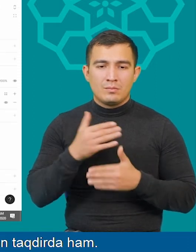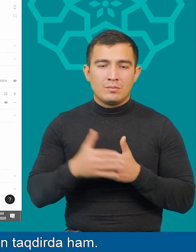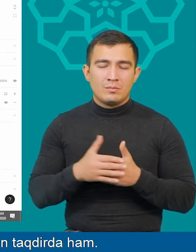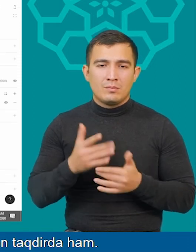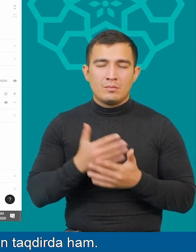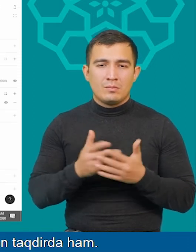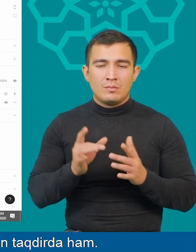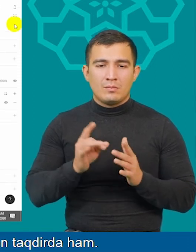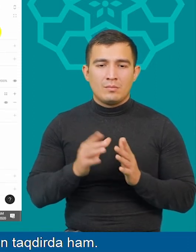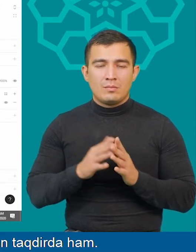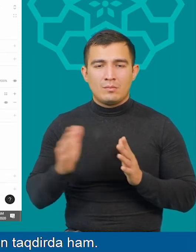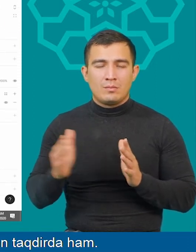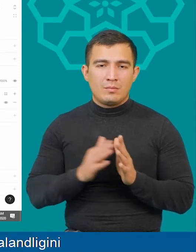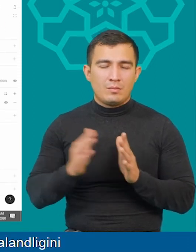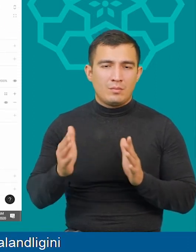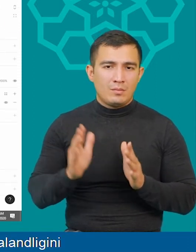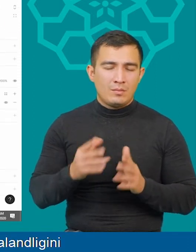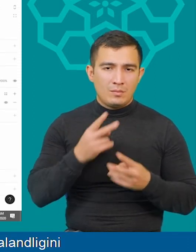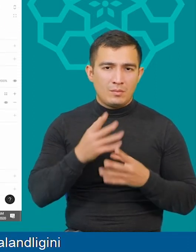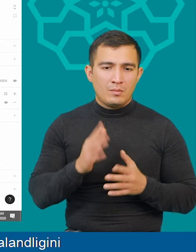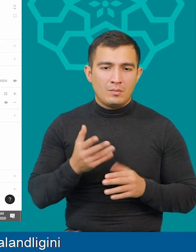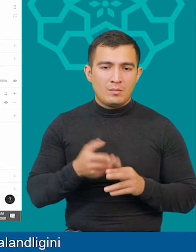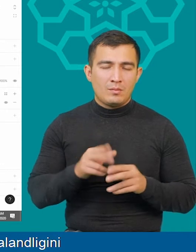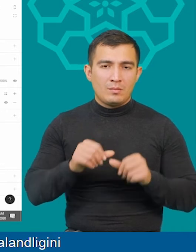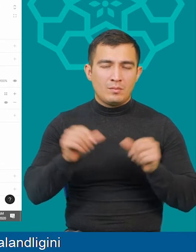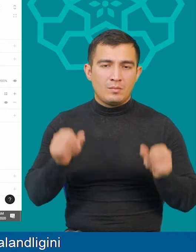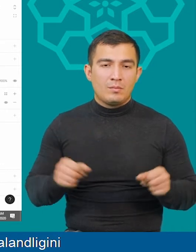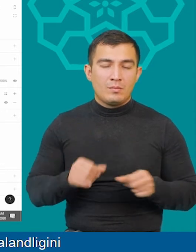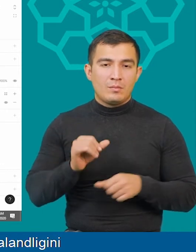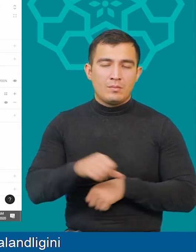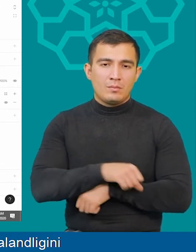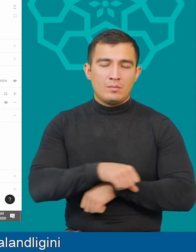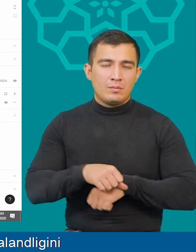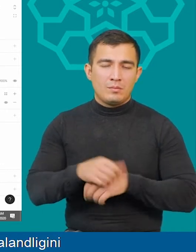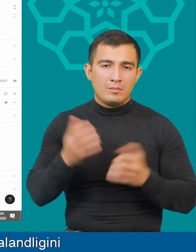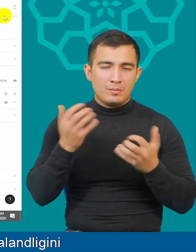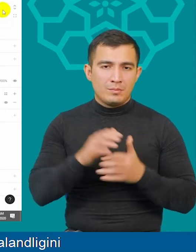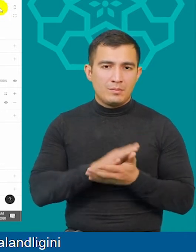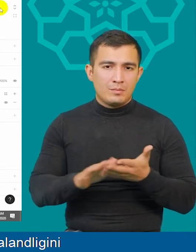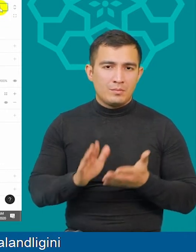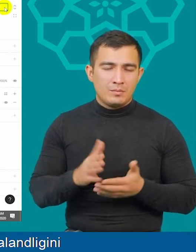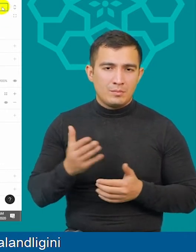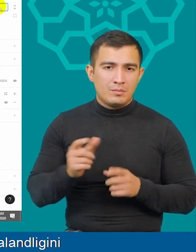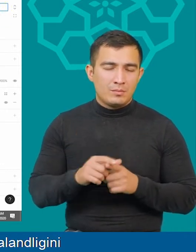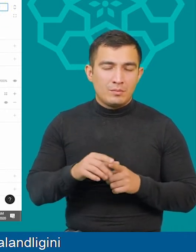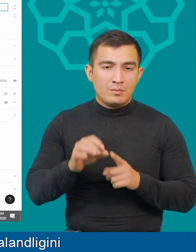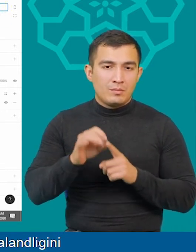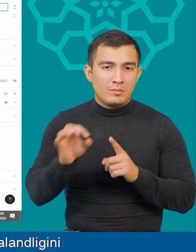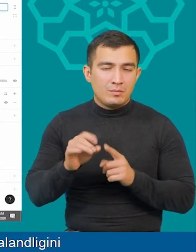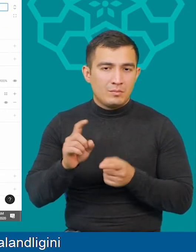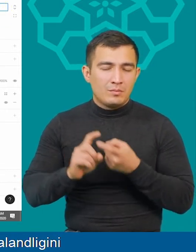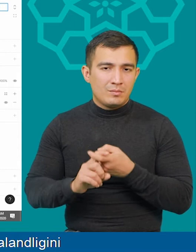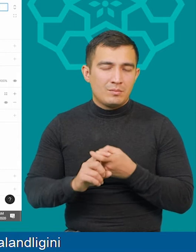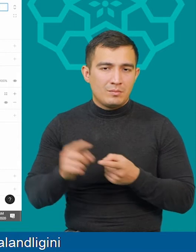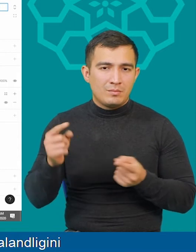chiqib ketadi. Ichida bo'lgan taqdirda ham clip content qilsam, bu yoqdagi narsalar ko'rinmaydi. Xo'p, bu yoqda